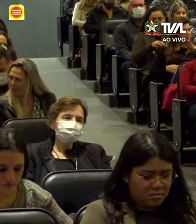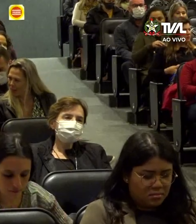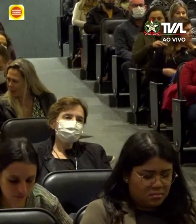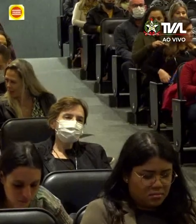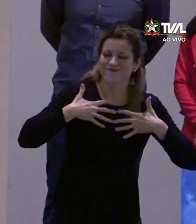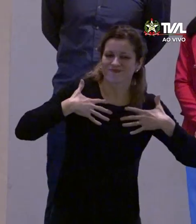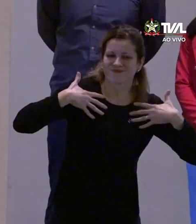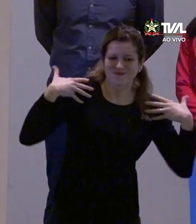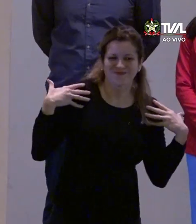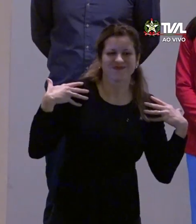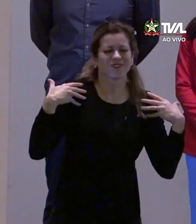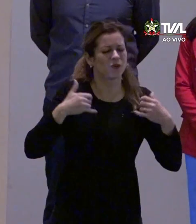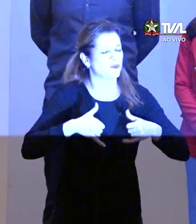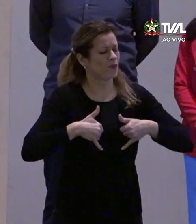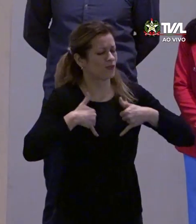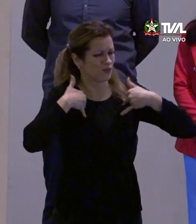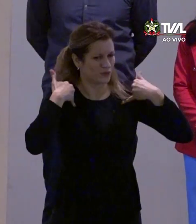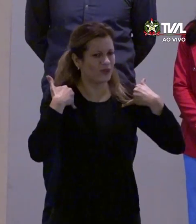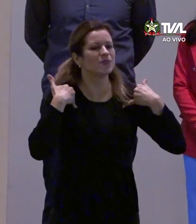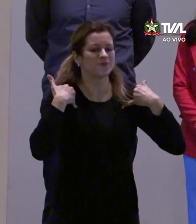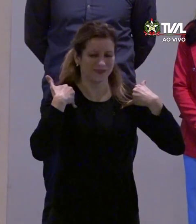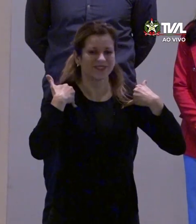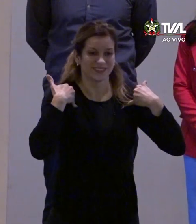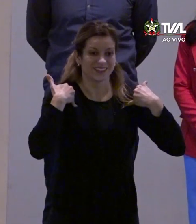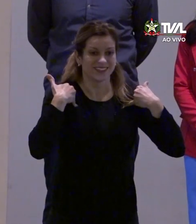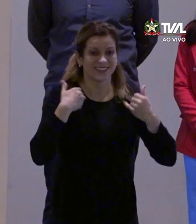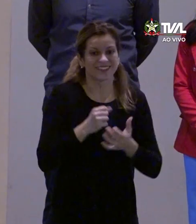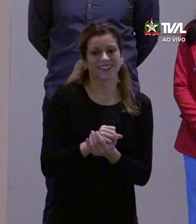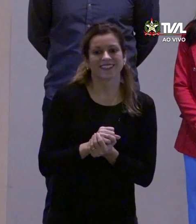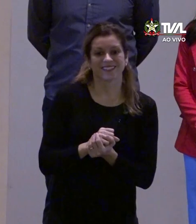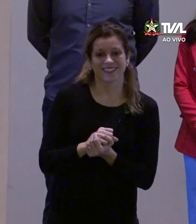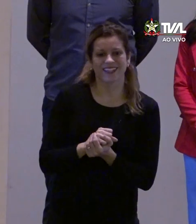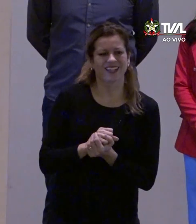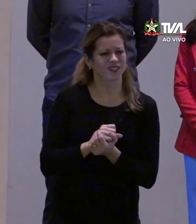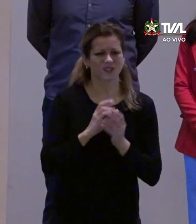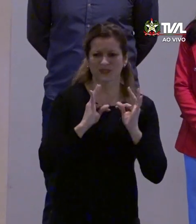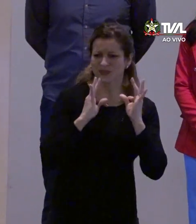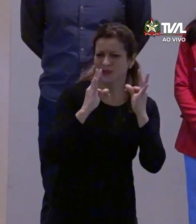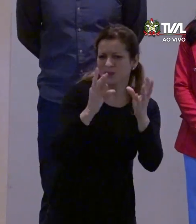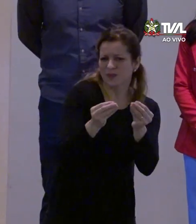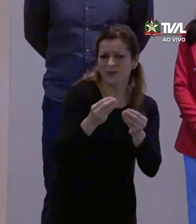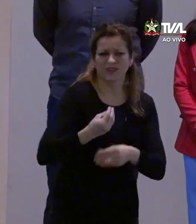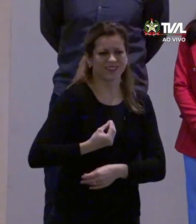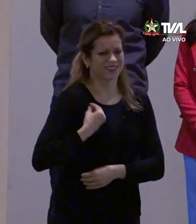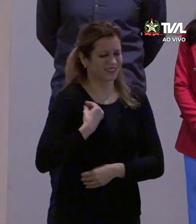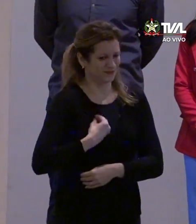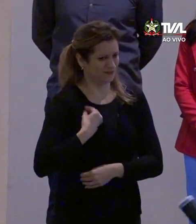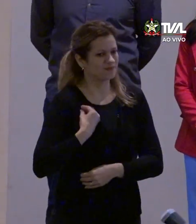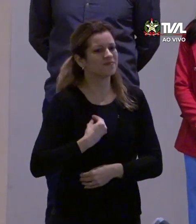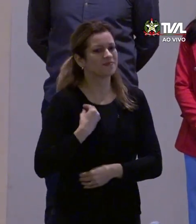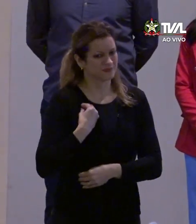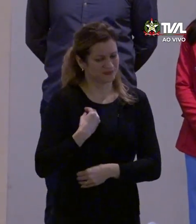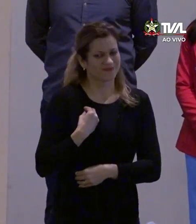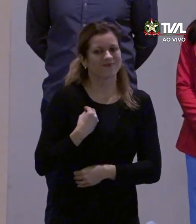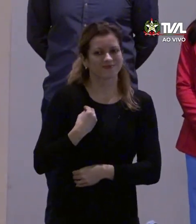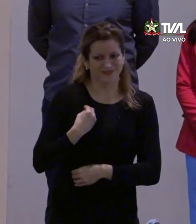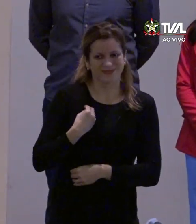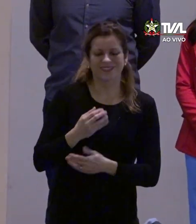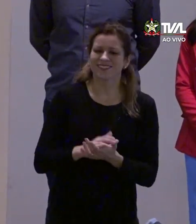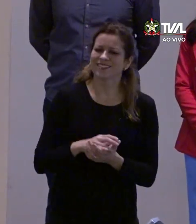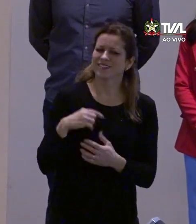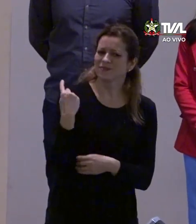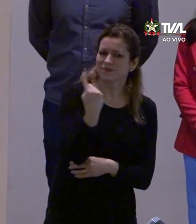e orgulho que a gente é tem todas aqui presente e todas e